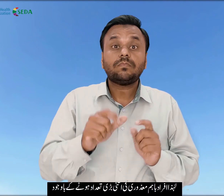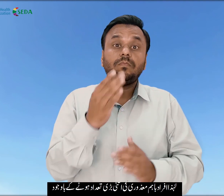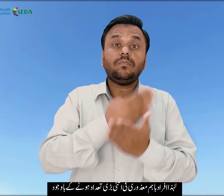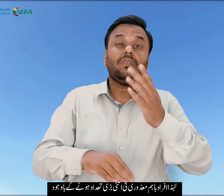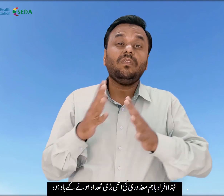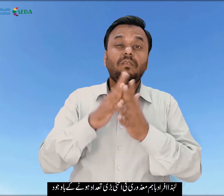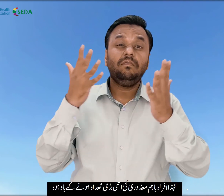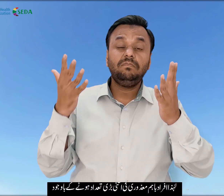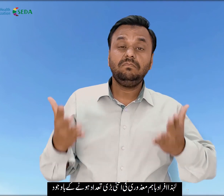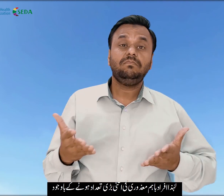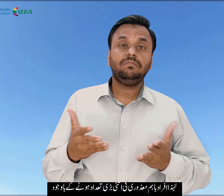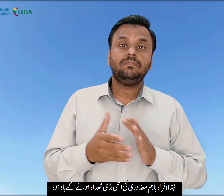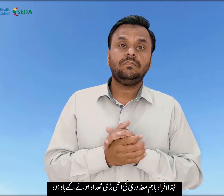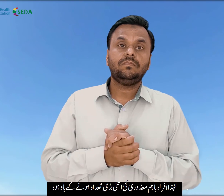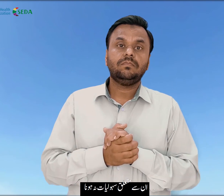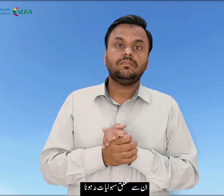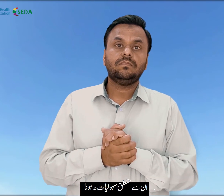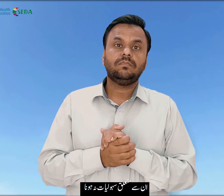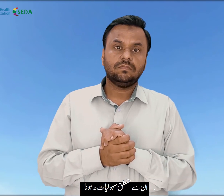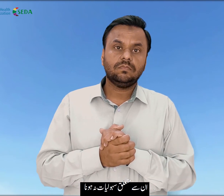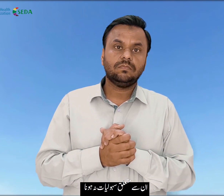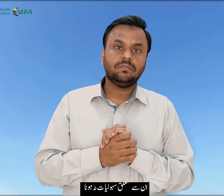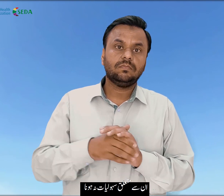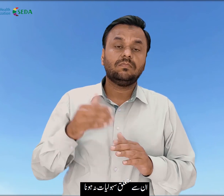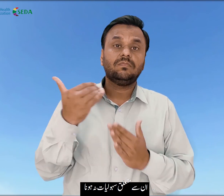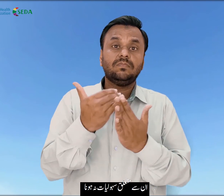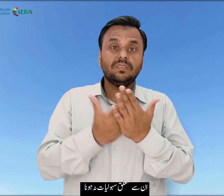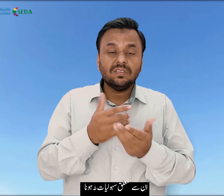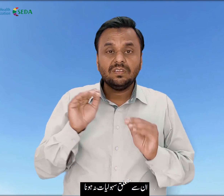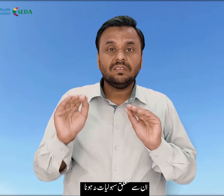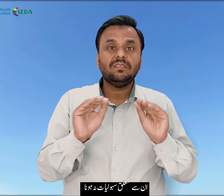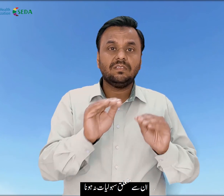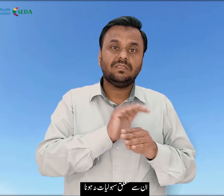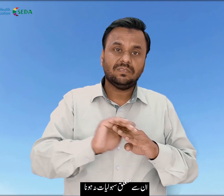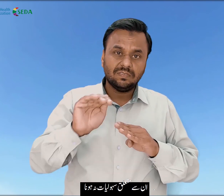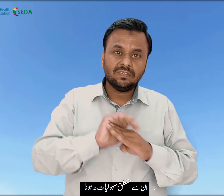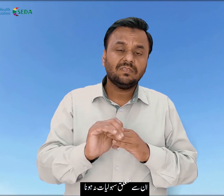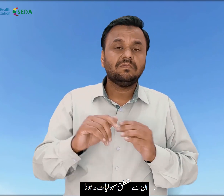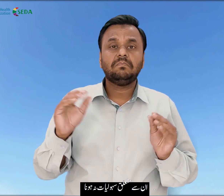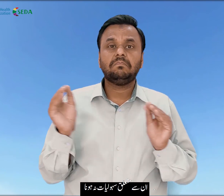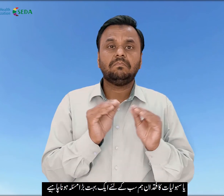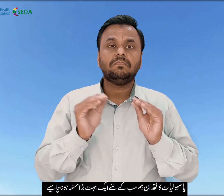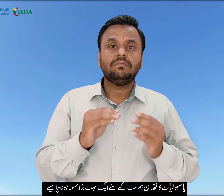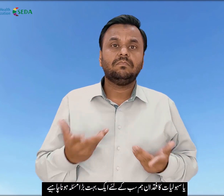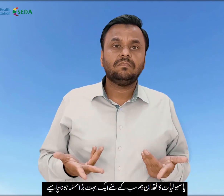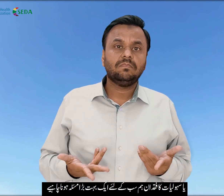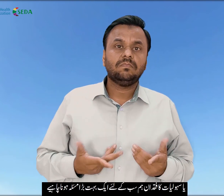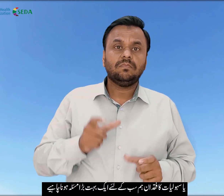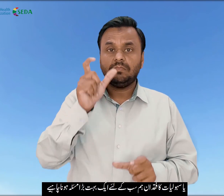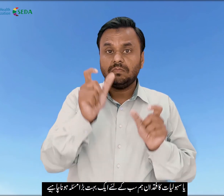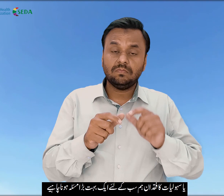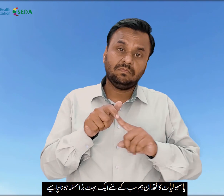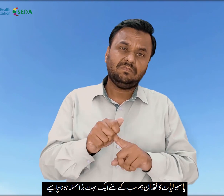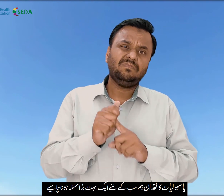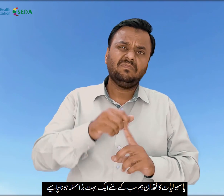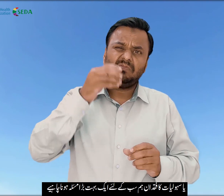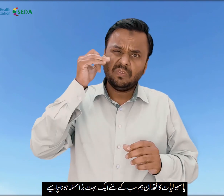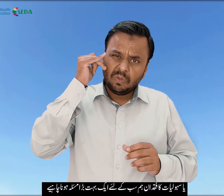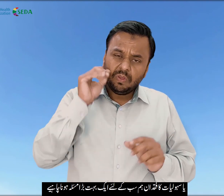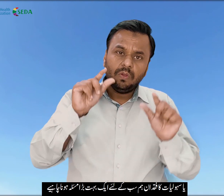تعداد ہونے کے باوجود ان سے متعلق سہولیات نہ ہونا یا سہولیات کا فقدان ہم سب کے